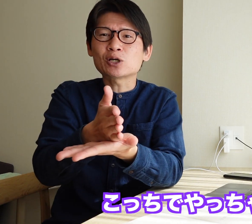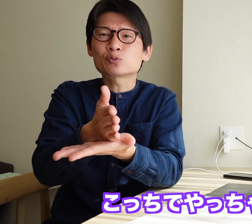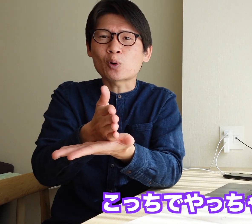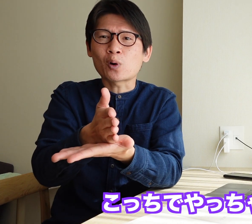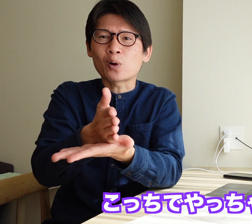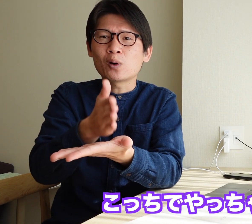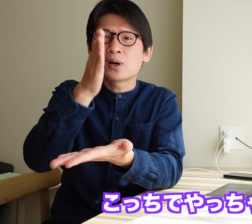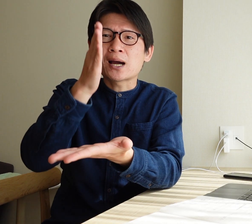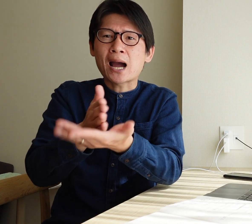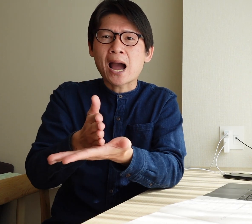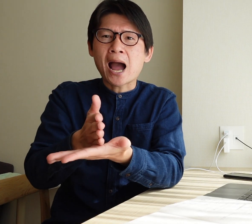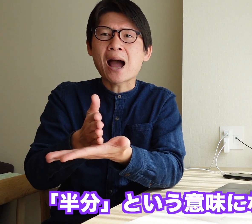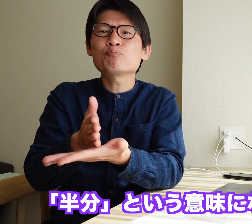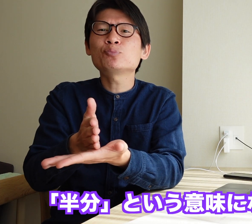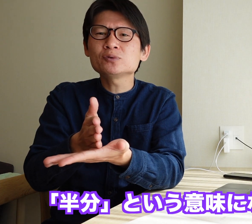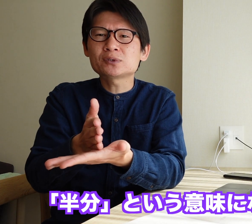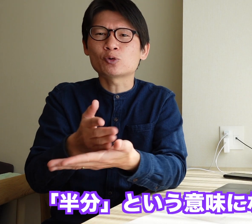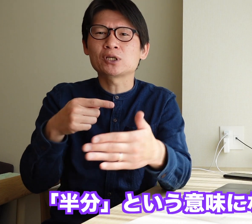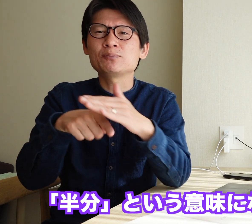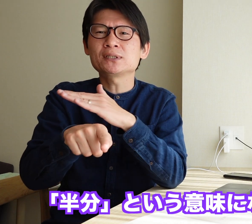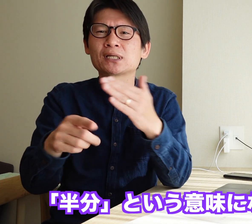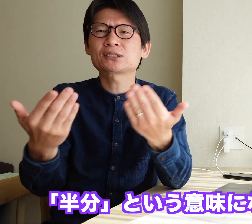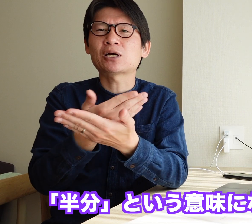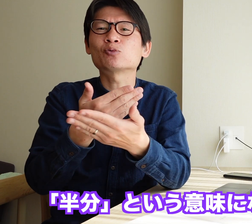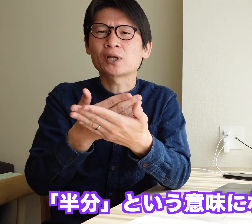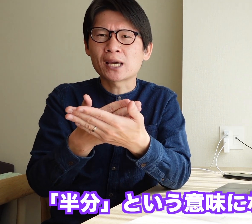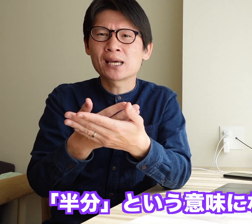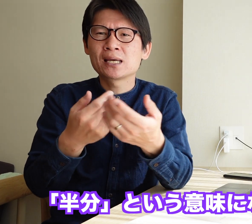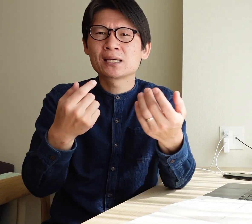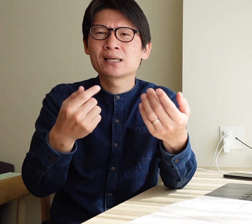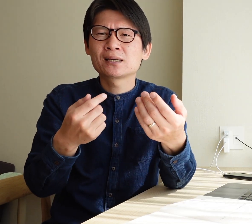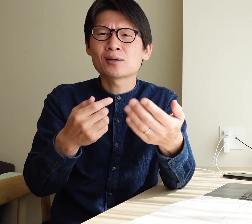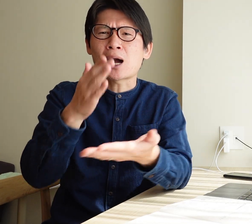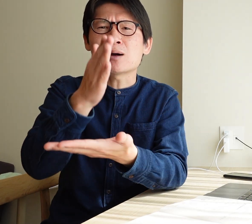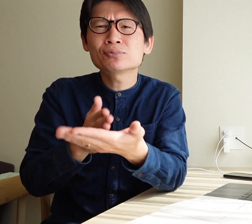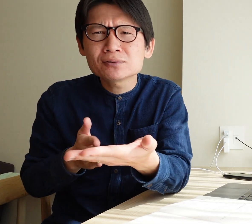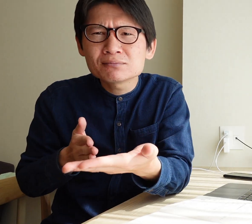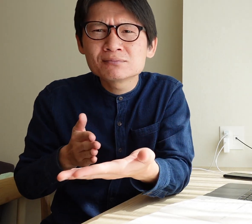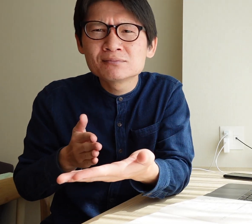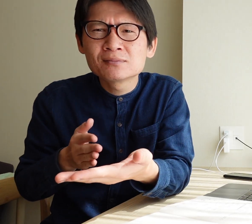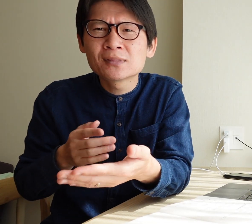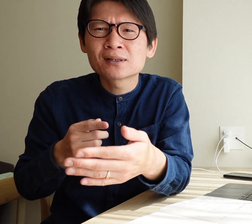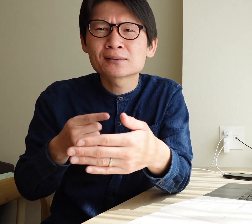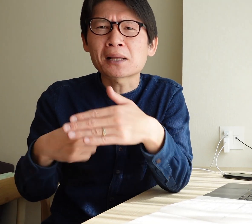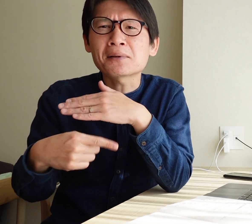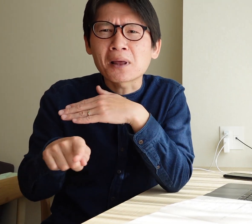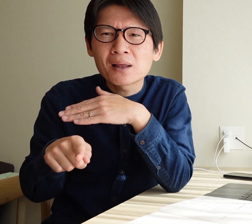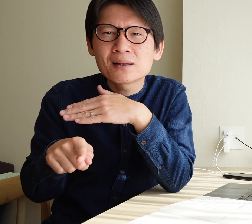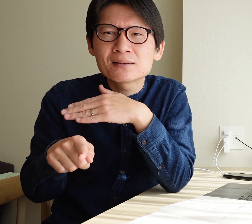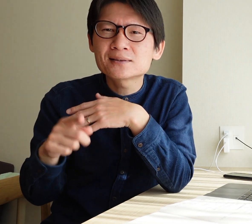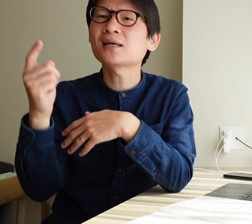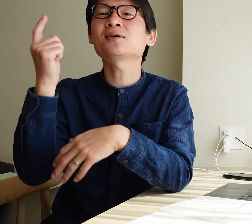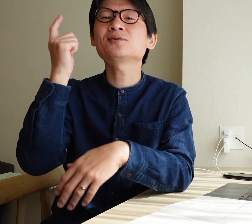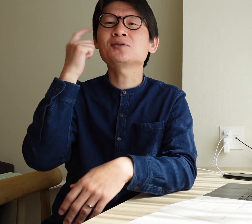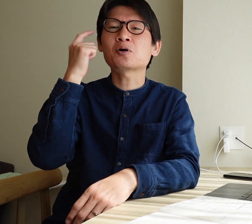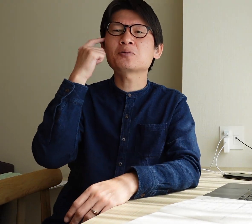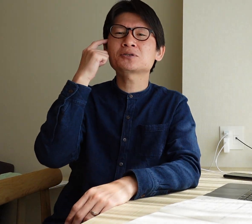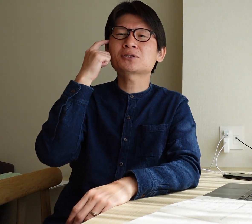と、半分という意味になっちゃうので、半分なんでっていうふうに思っちゃ